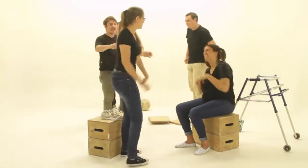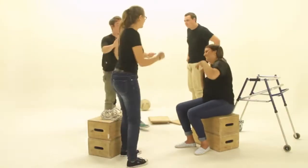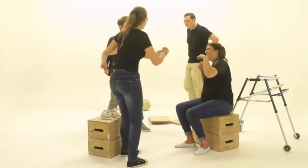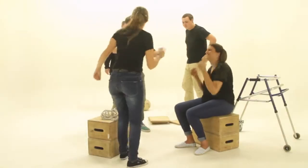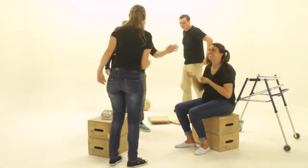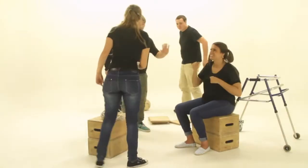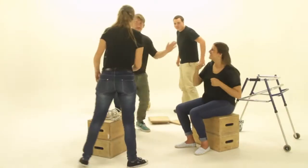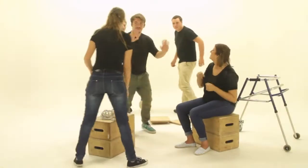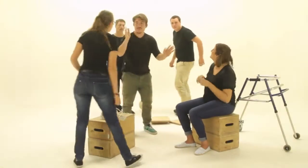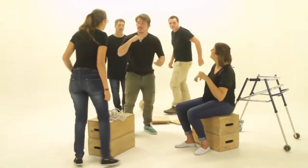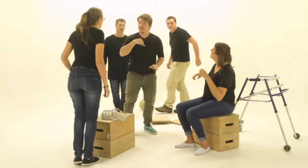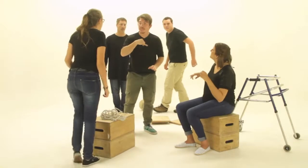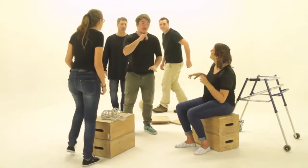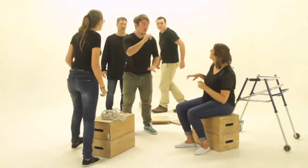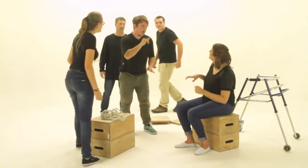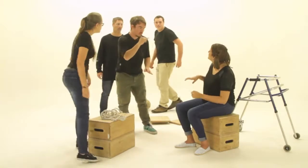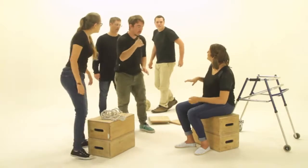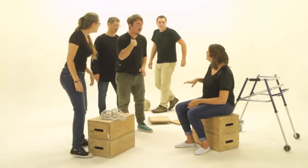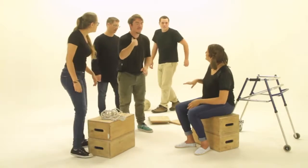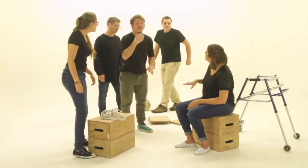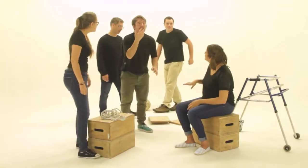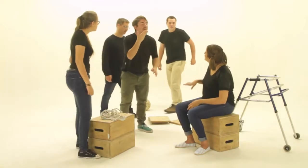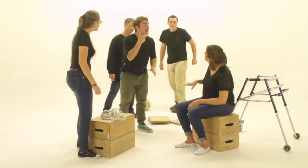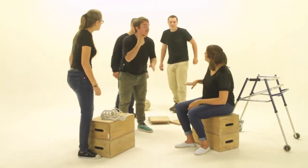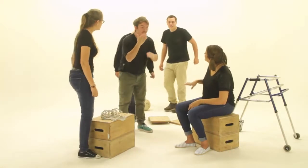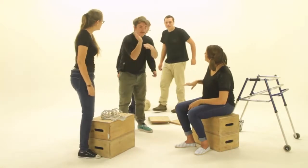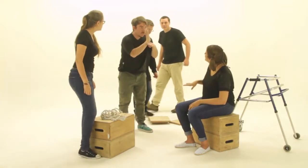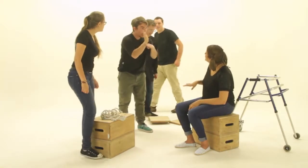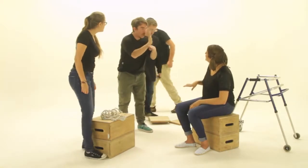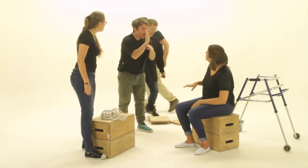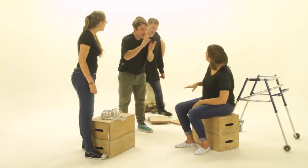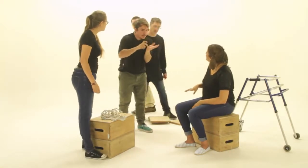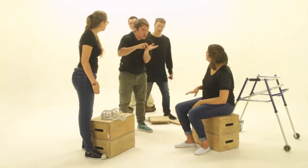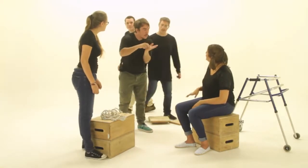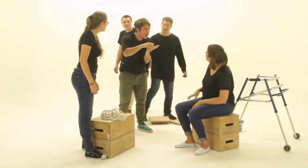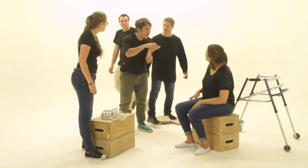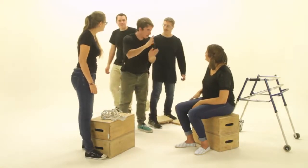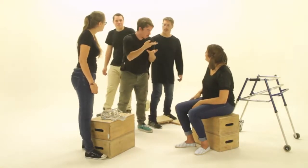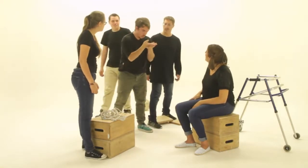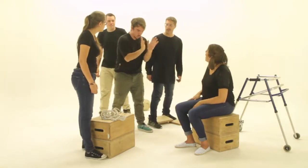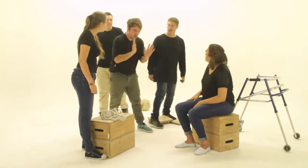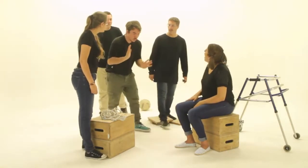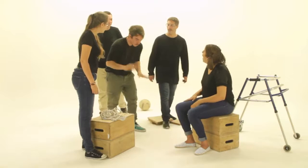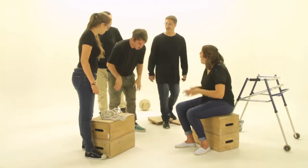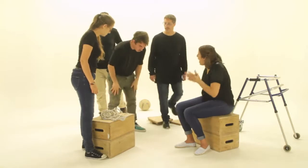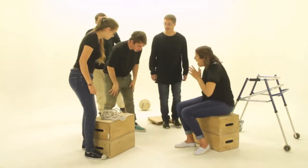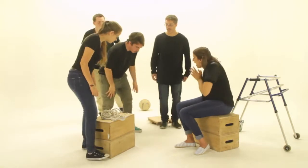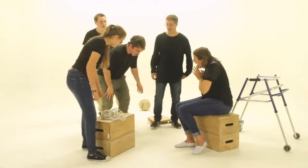Hola, chicas, hola. ¿Qué tal? ¿Les voy a hacer un cuento? Les voy a contar que a mí me encanta la biología y me encantan las hormigas. Miren, les voy a